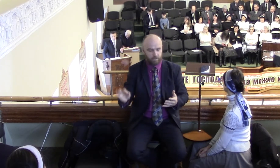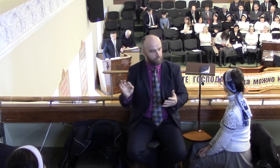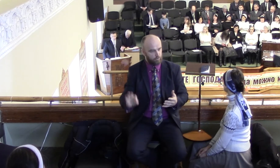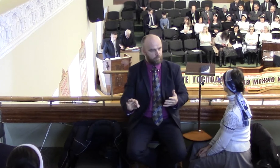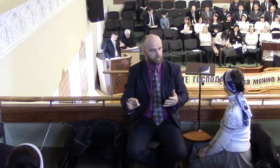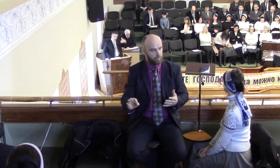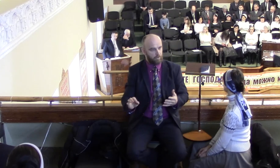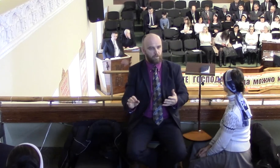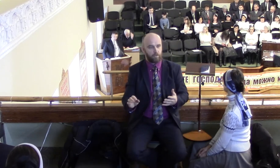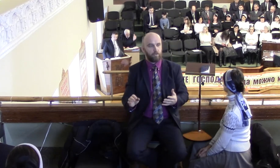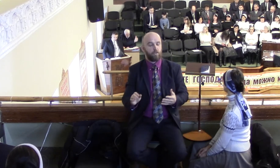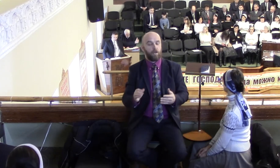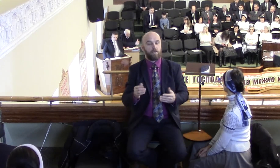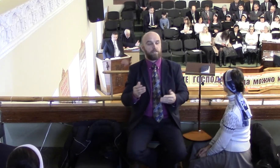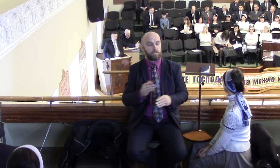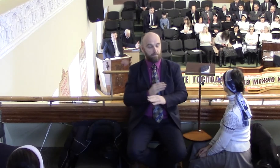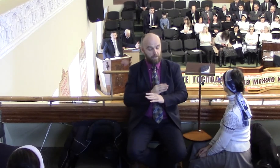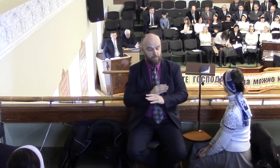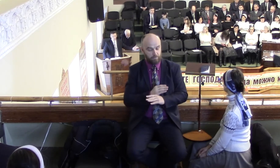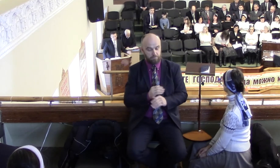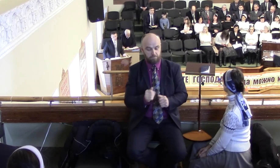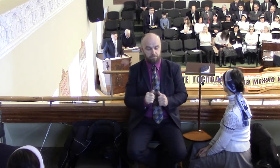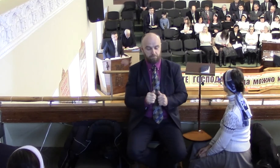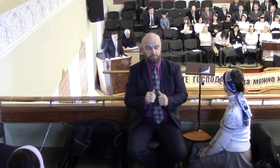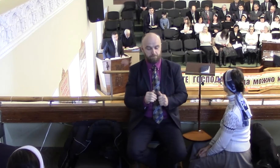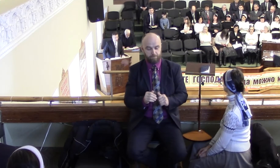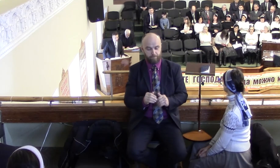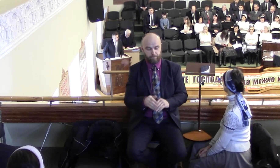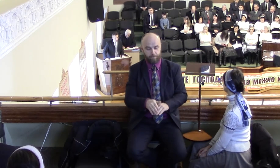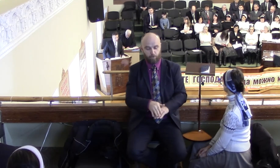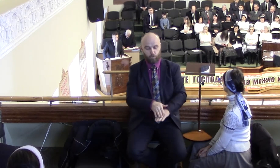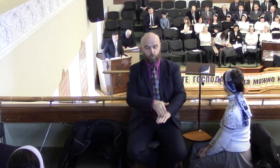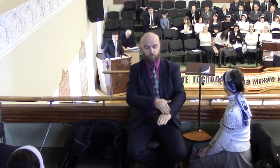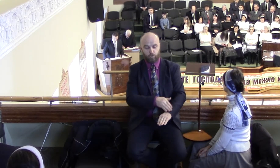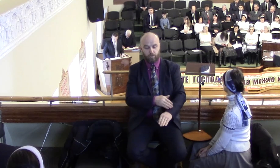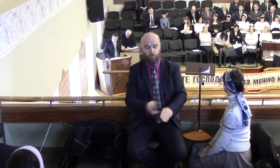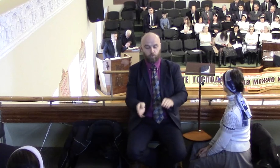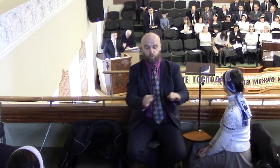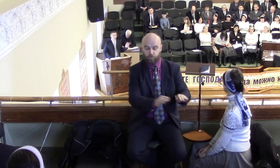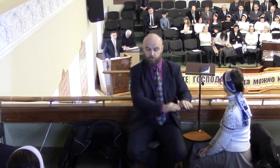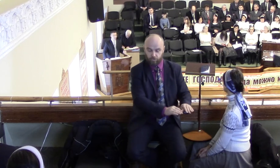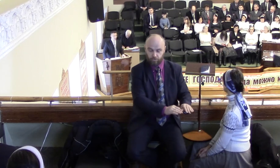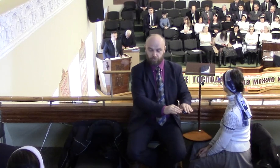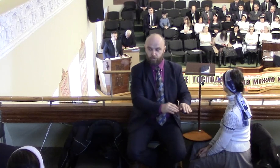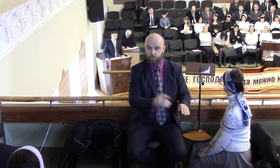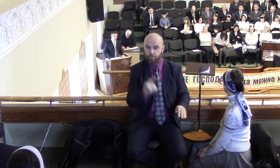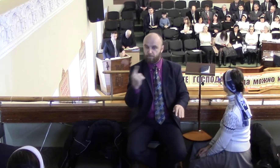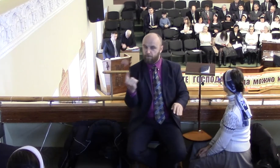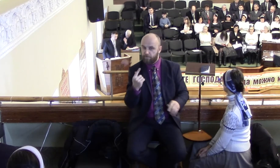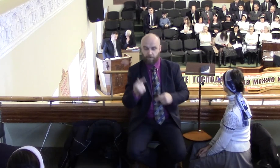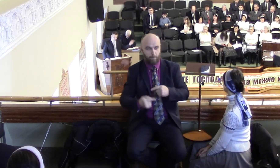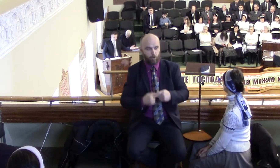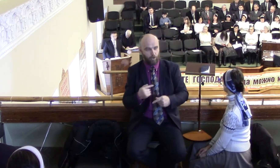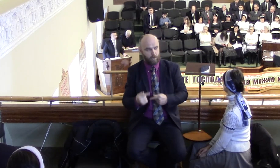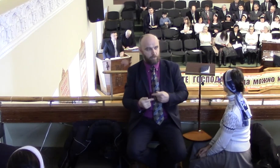смерть теперь была отодвинута Господом на какое-то время вперед. Так что первое поколение жили